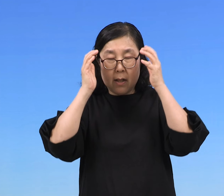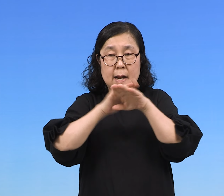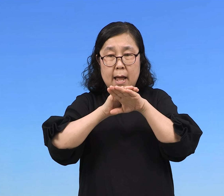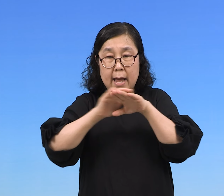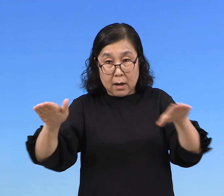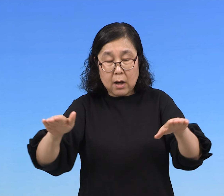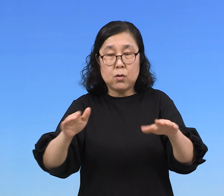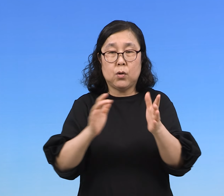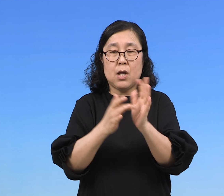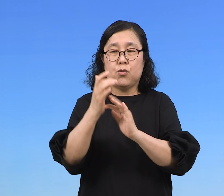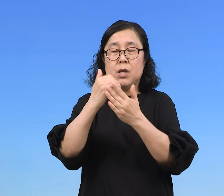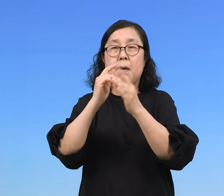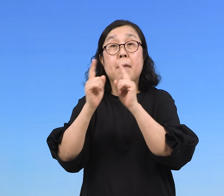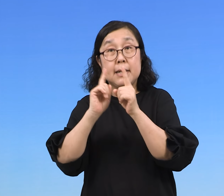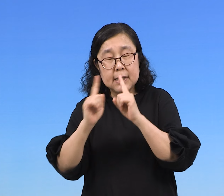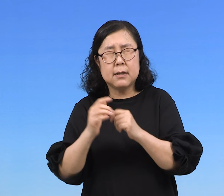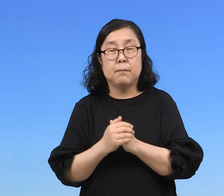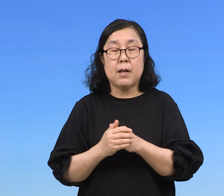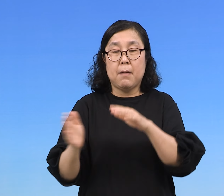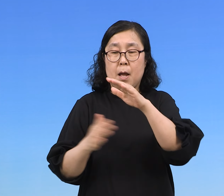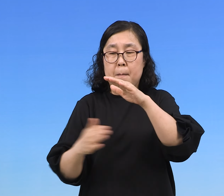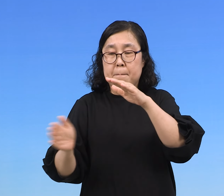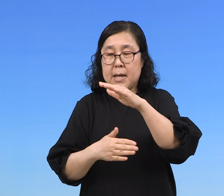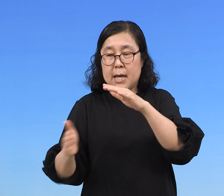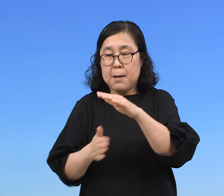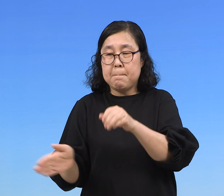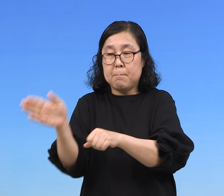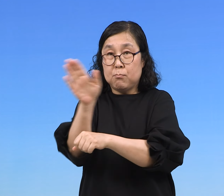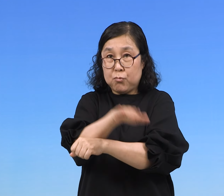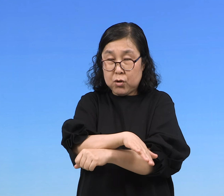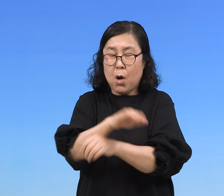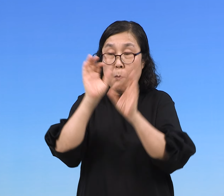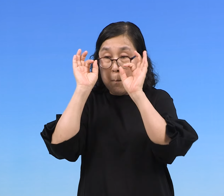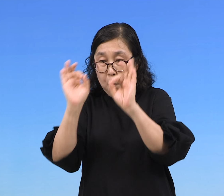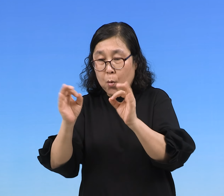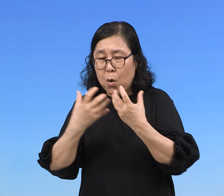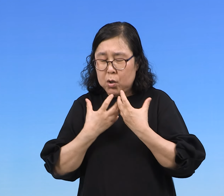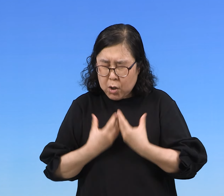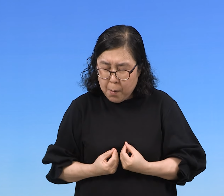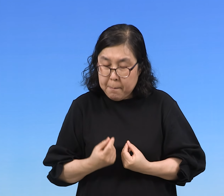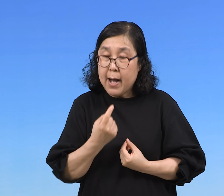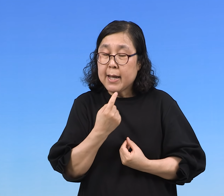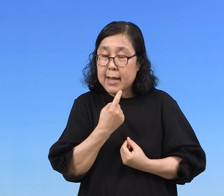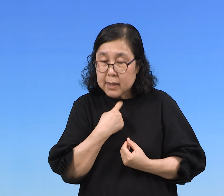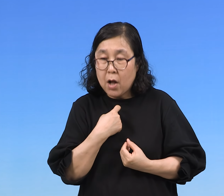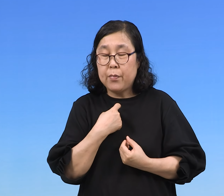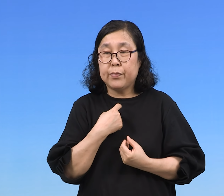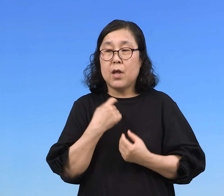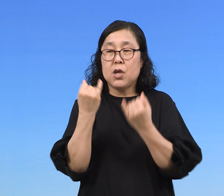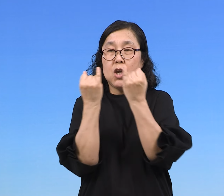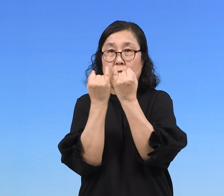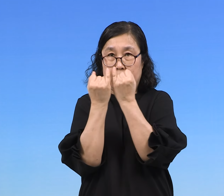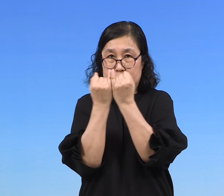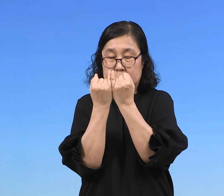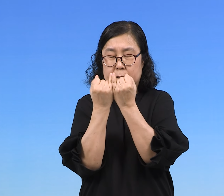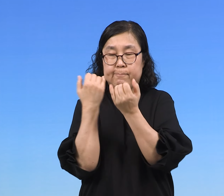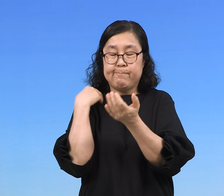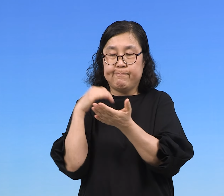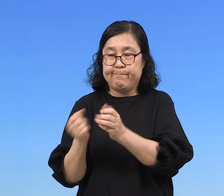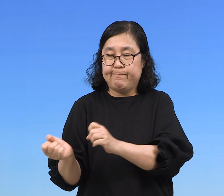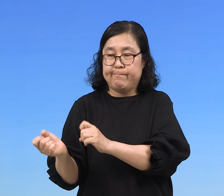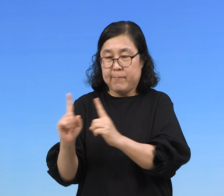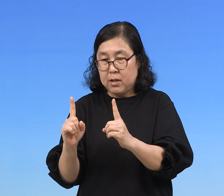말씀이었고, 빈 무덤을 보고 절망해 있던 그 여인들을 회복시켜 준 결정적인